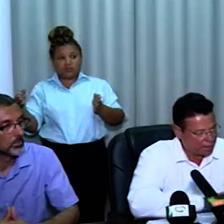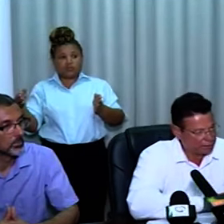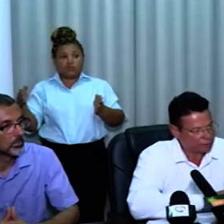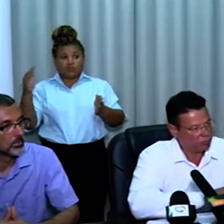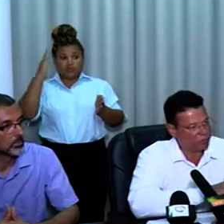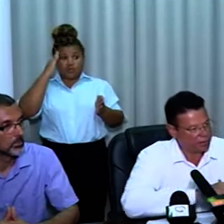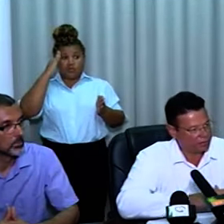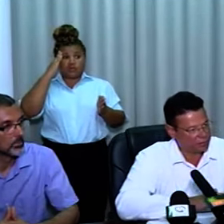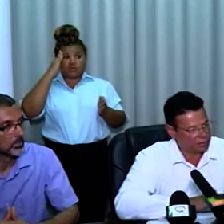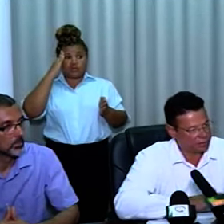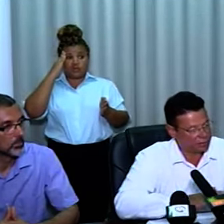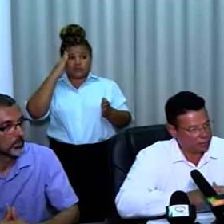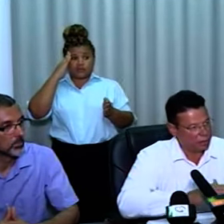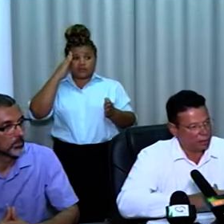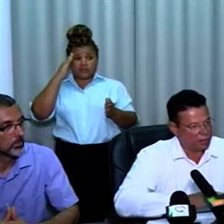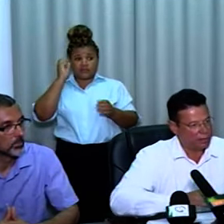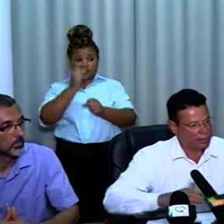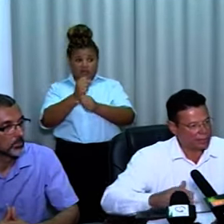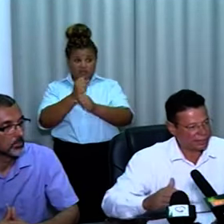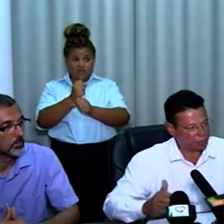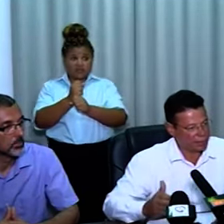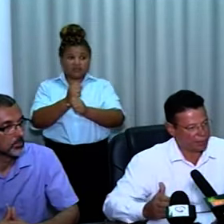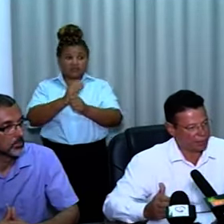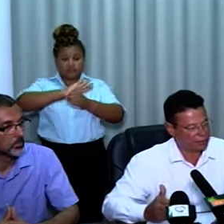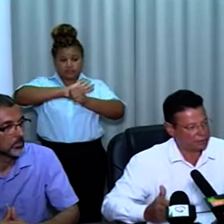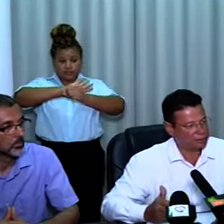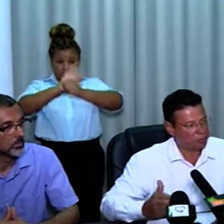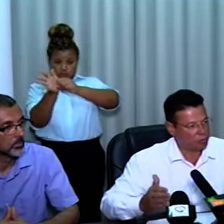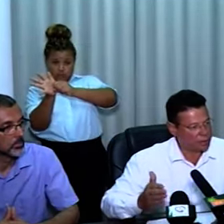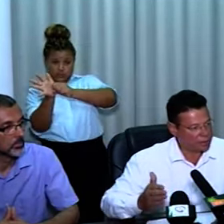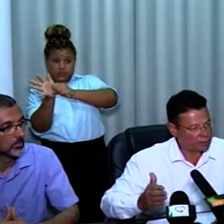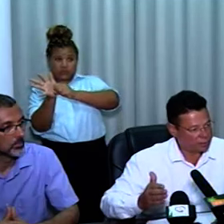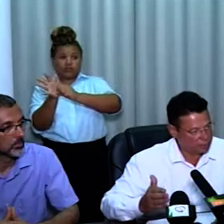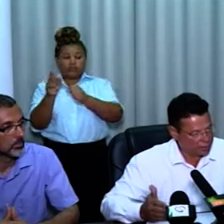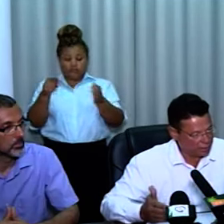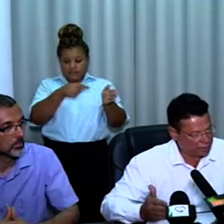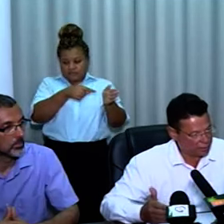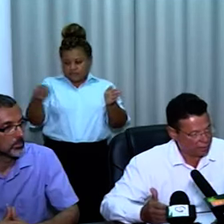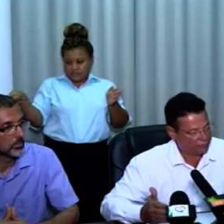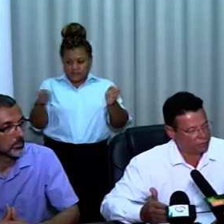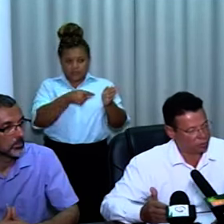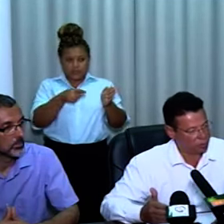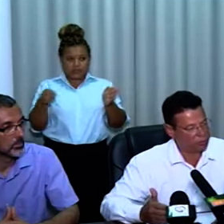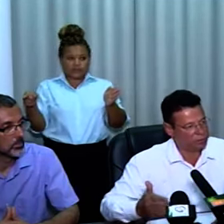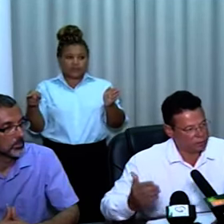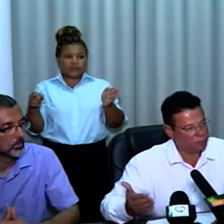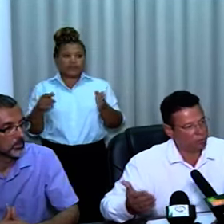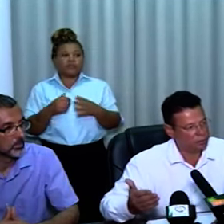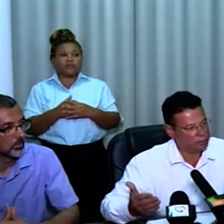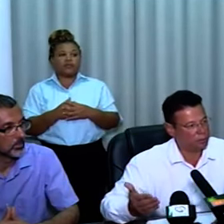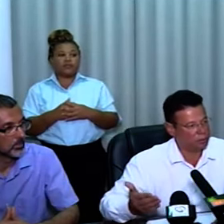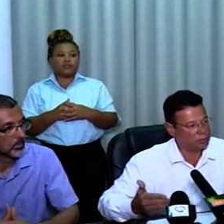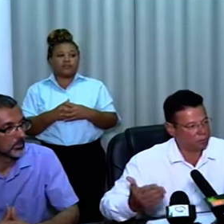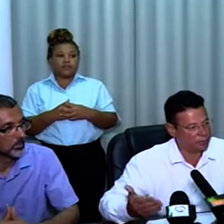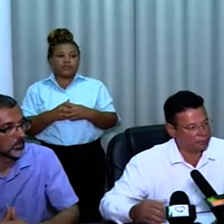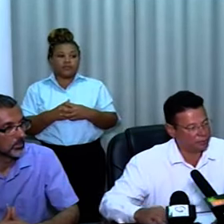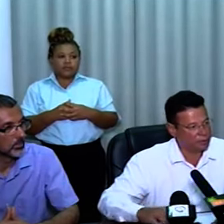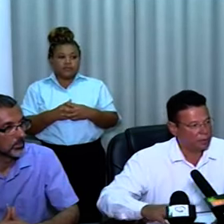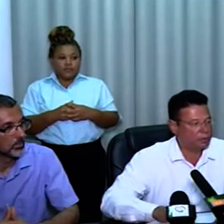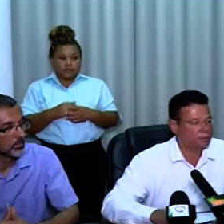bas le temps où il est infecté. Le temps où le symptôme y apparaît, ou bien degré l'infection, il beaucoup plus haut, il